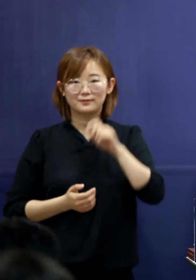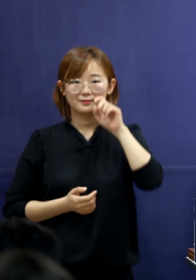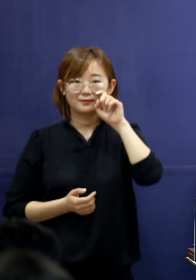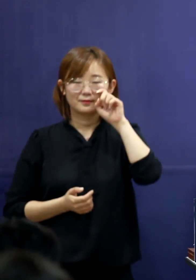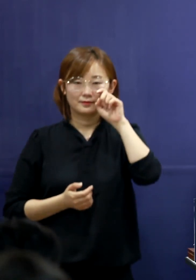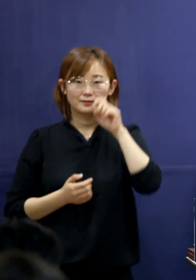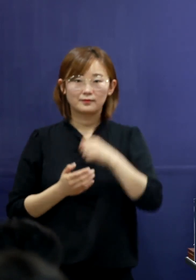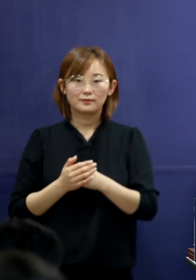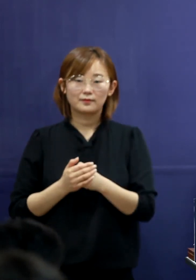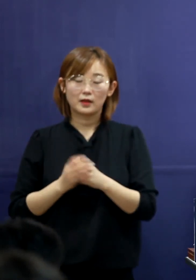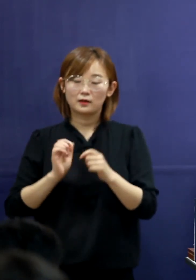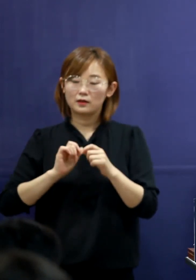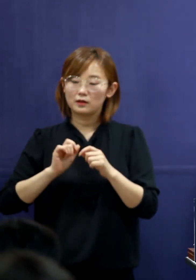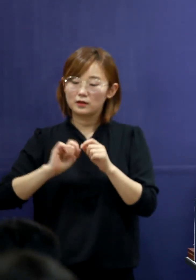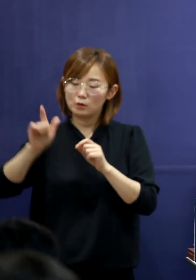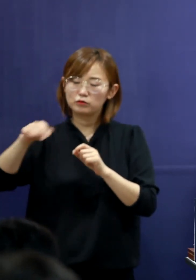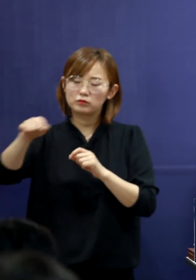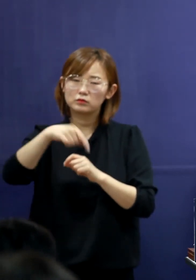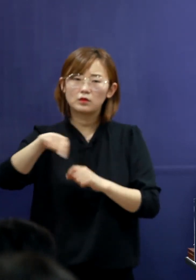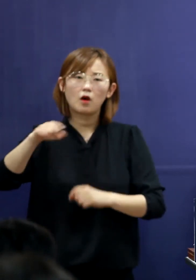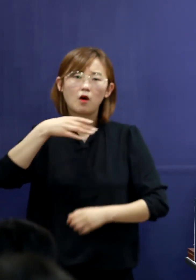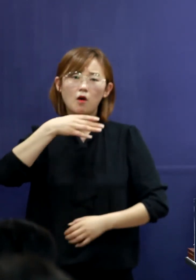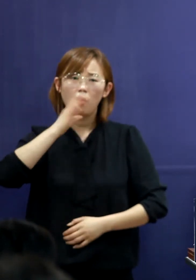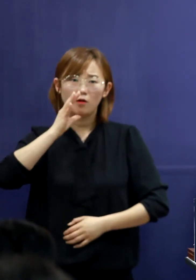주로 경로당 마을회관을